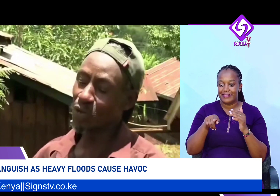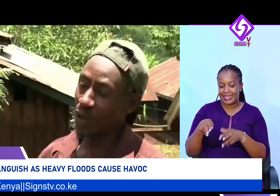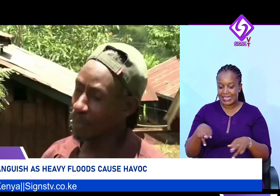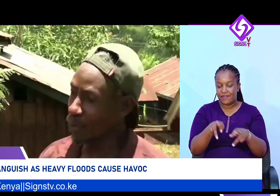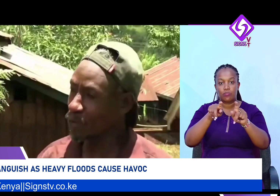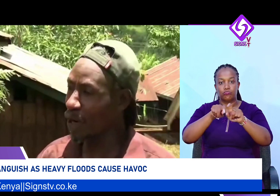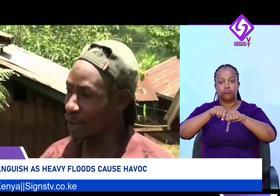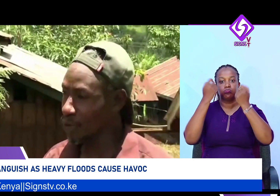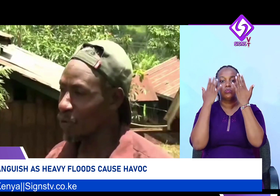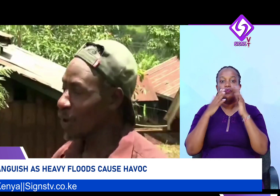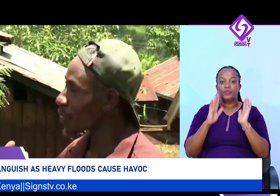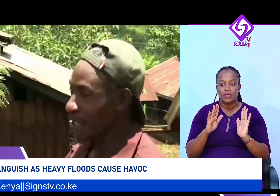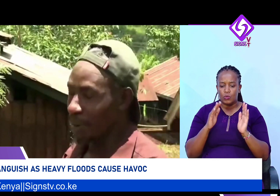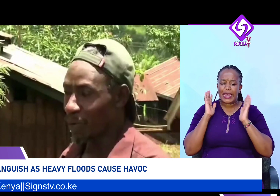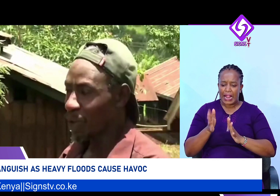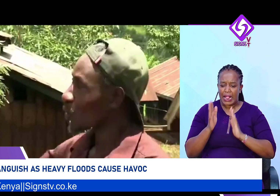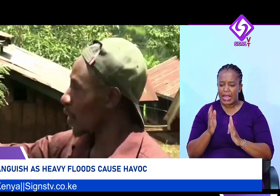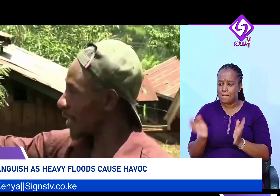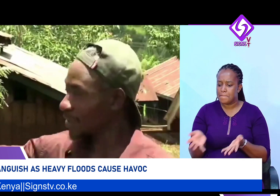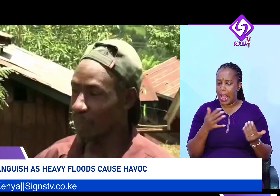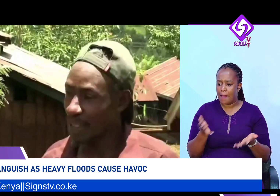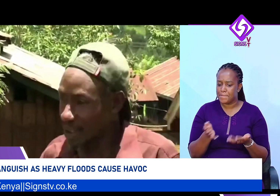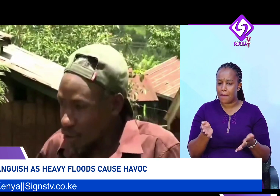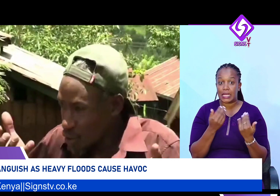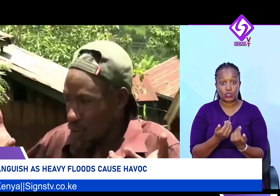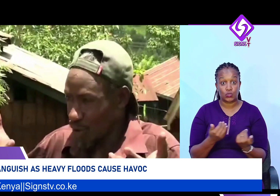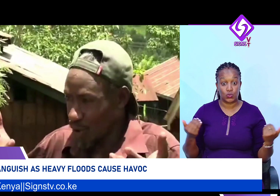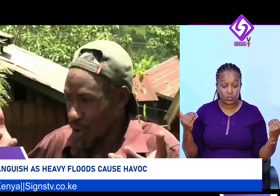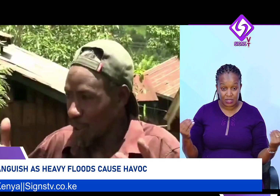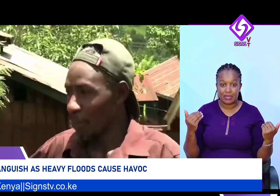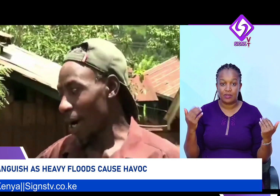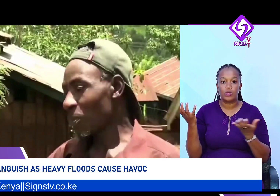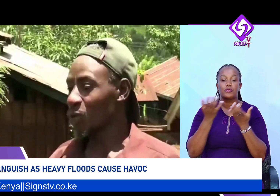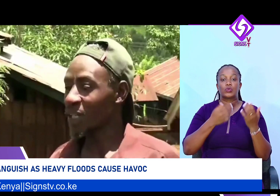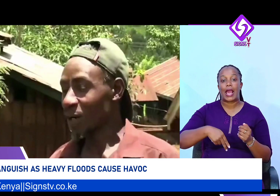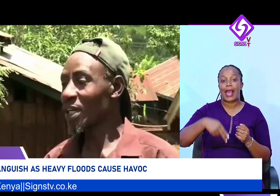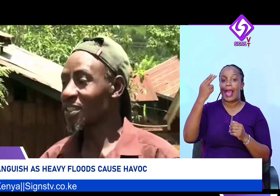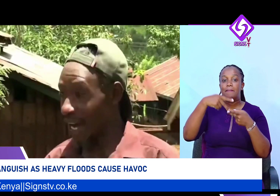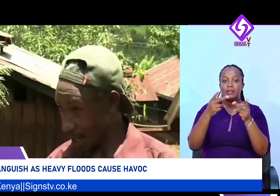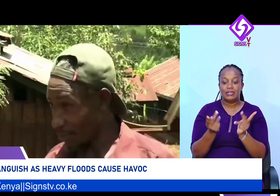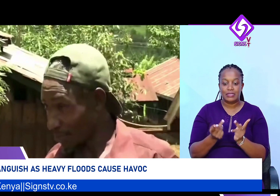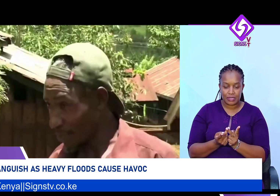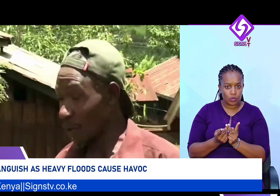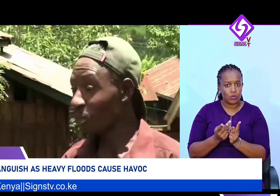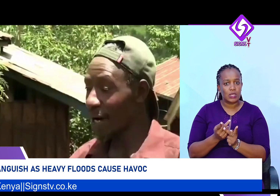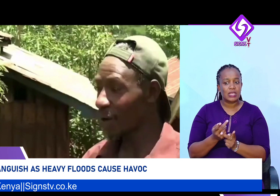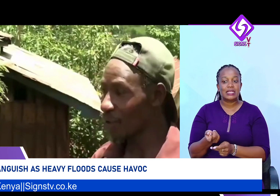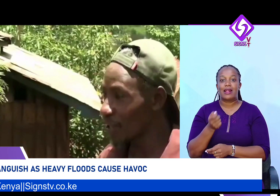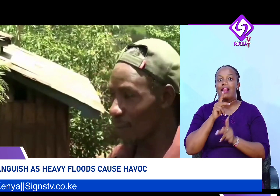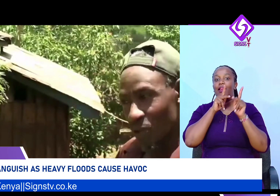kutoka mbio kuchukua watoto kuwaondosha hapo, tukawalete pali iko juu. Hapo tukaanza kuliza alarm ya kupiga mayoye, watu wale